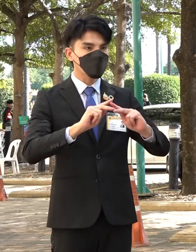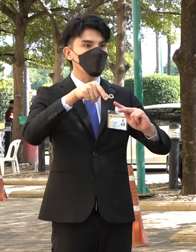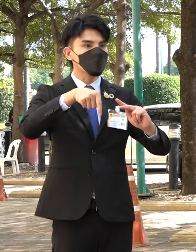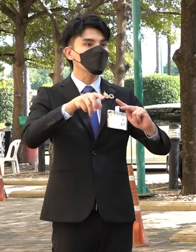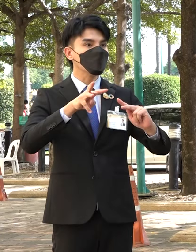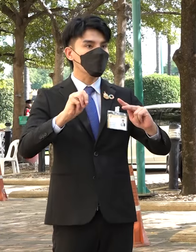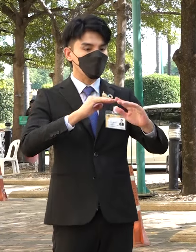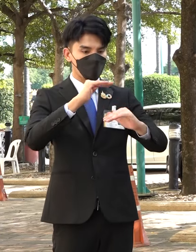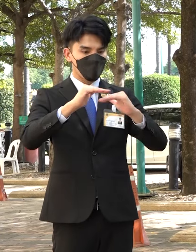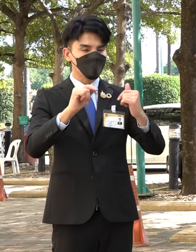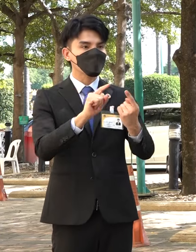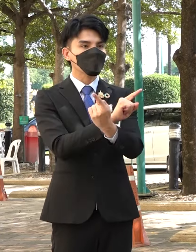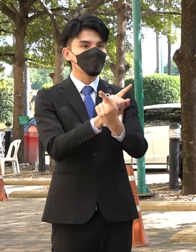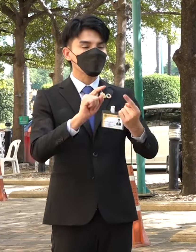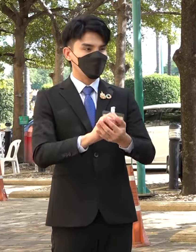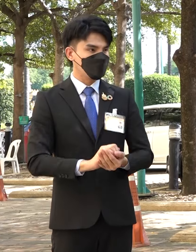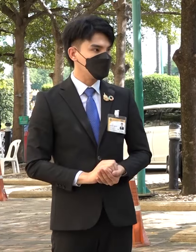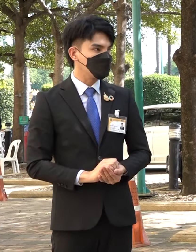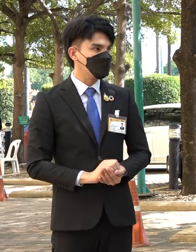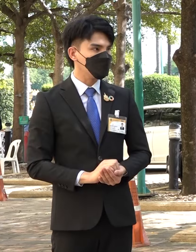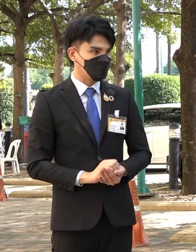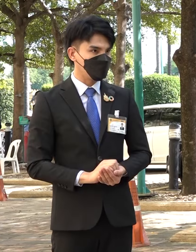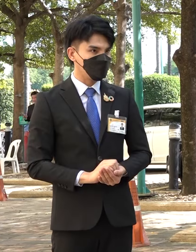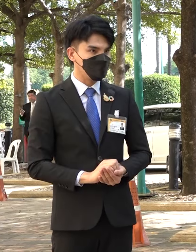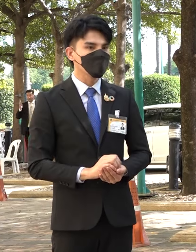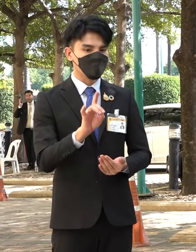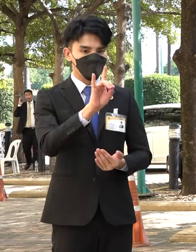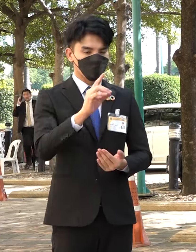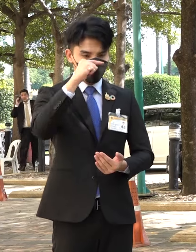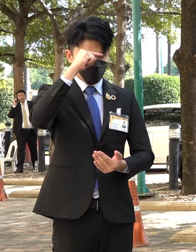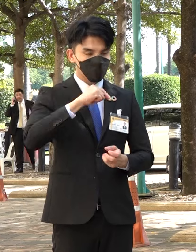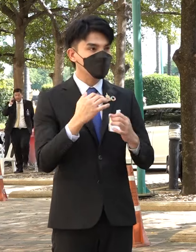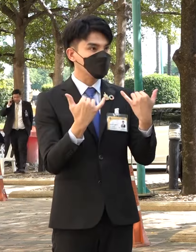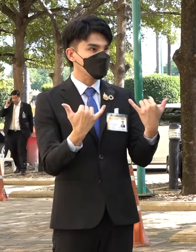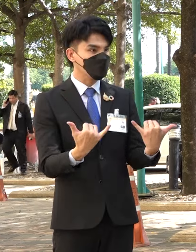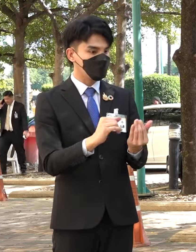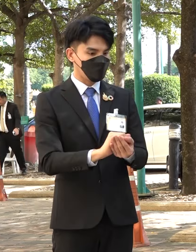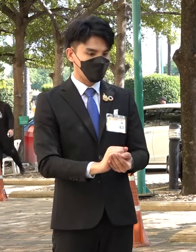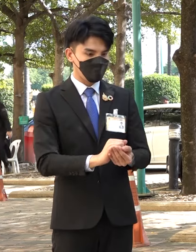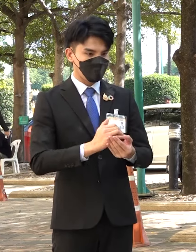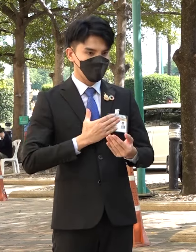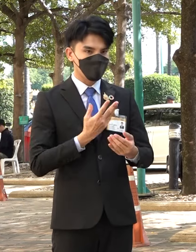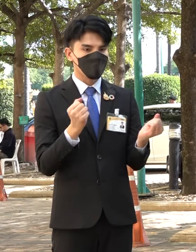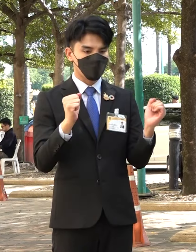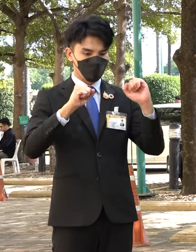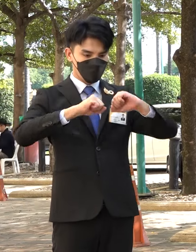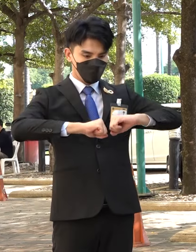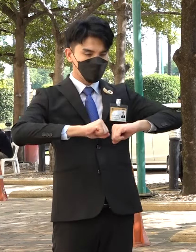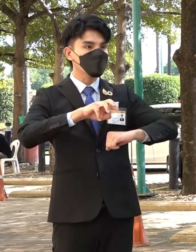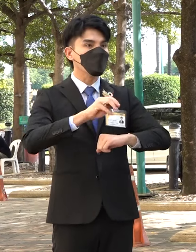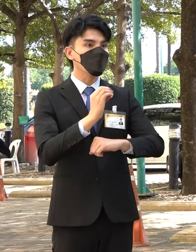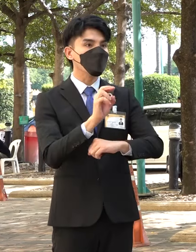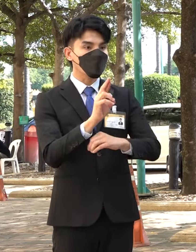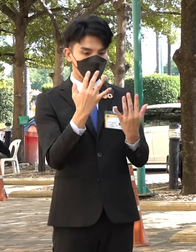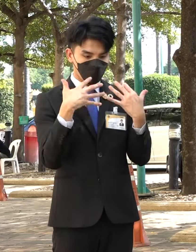สังคมและความมั่นคงของมนุษย์นะครับร่วมกับทางองค์การสวนสัตว์แห่งประเทศไทยนะครับเราจะมีการลงนามใน MOU ร่ว